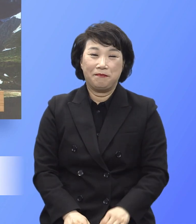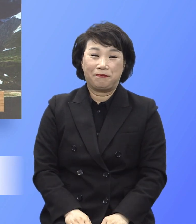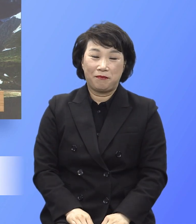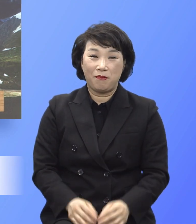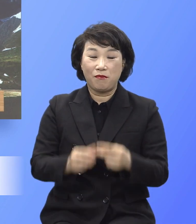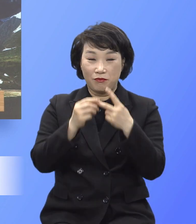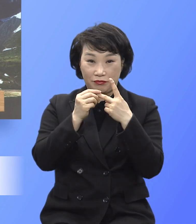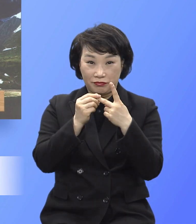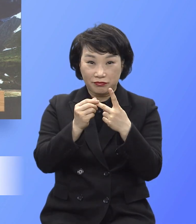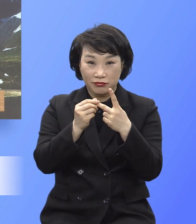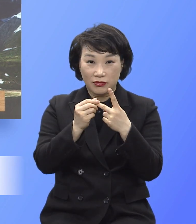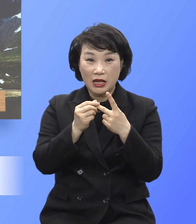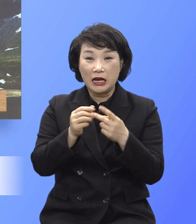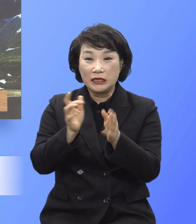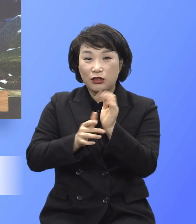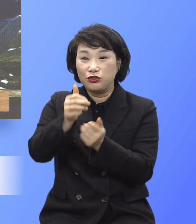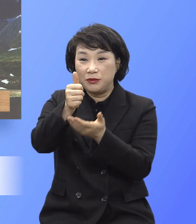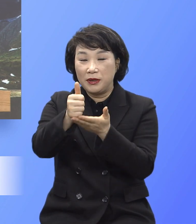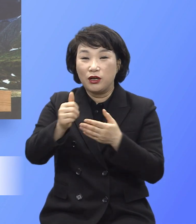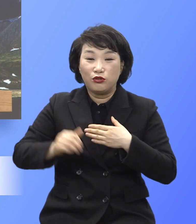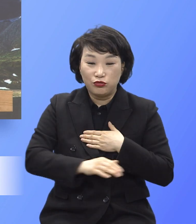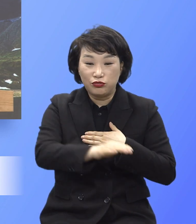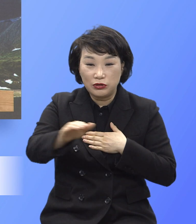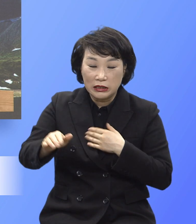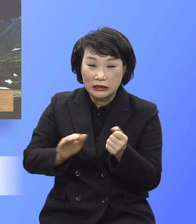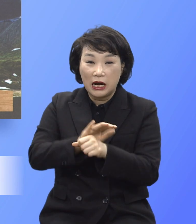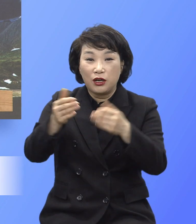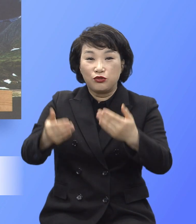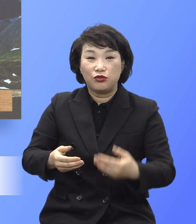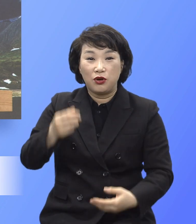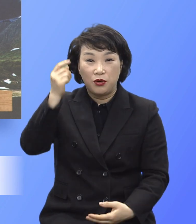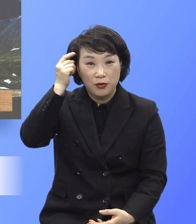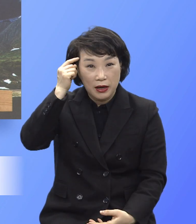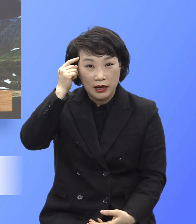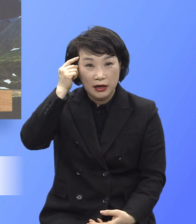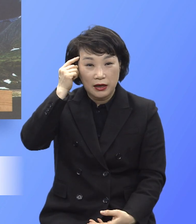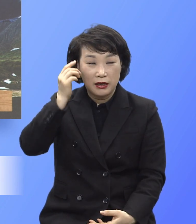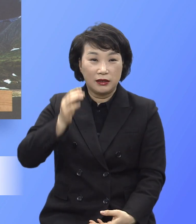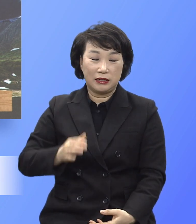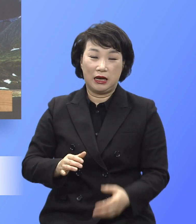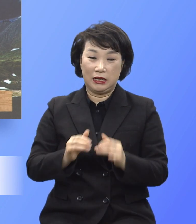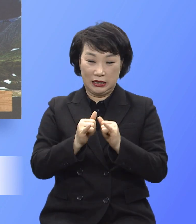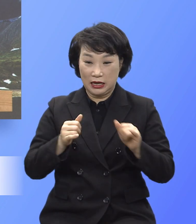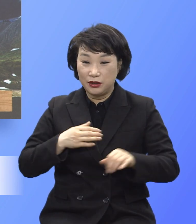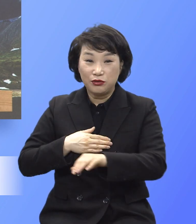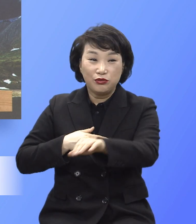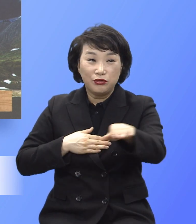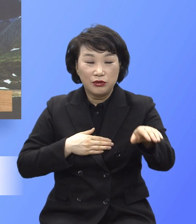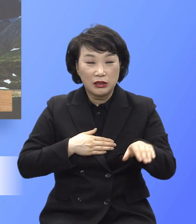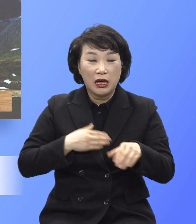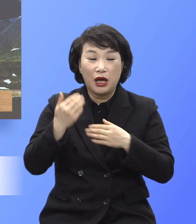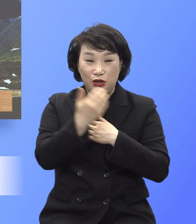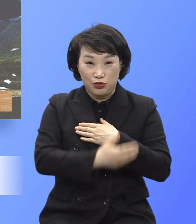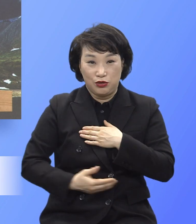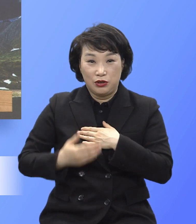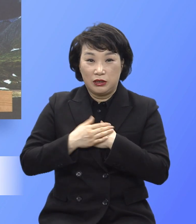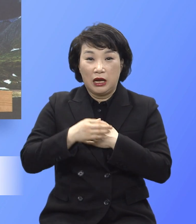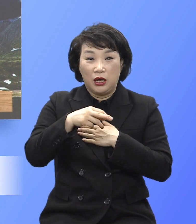두 번째, 예수께서 우리를 사랑하신 것은 우리의